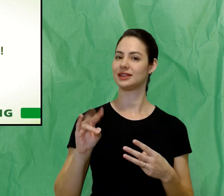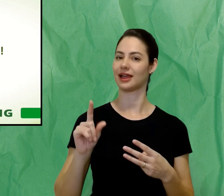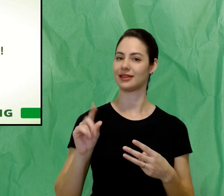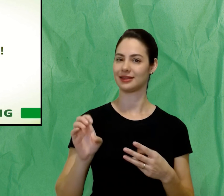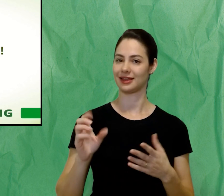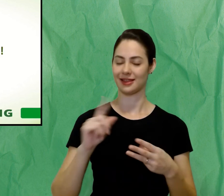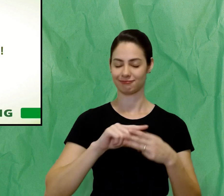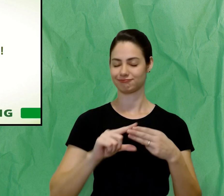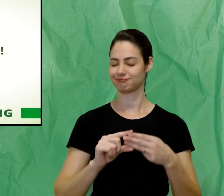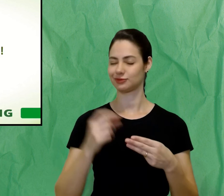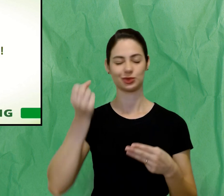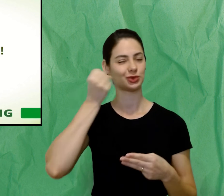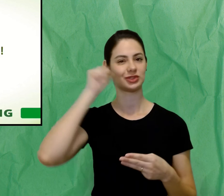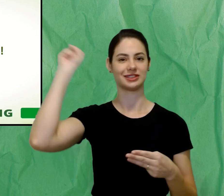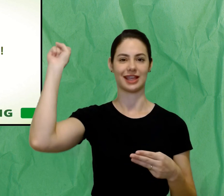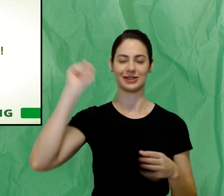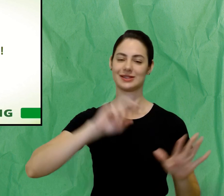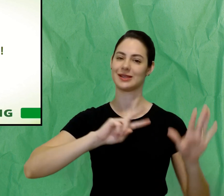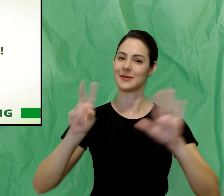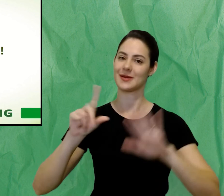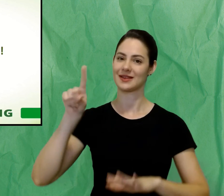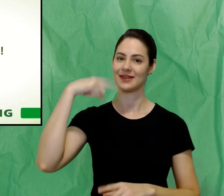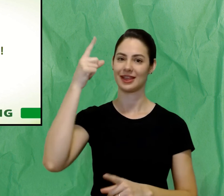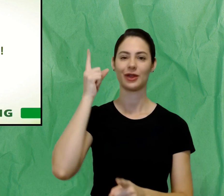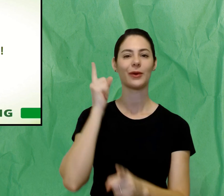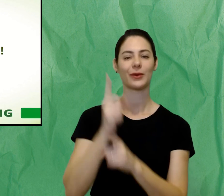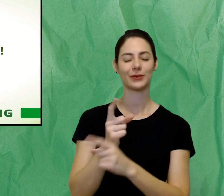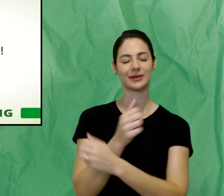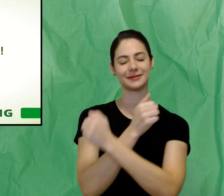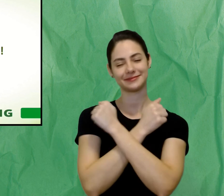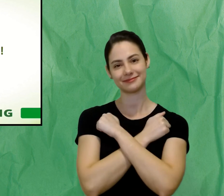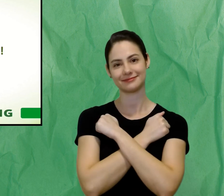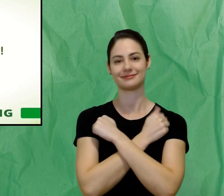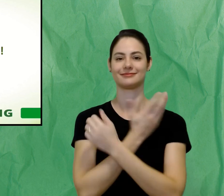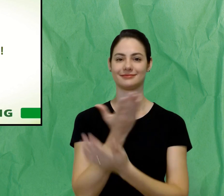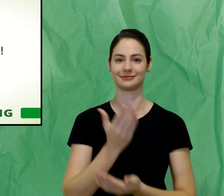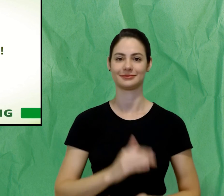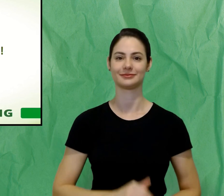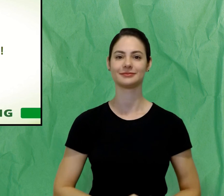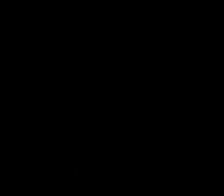tríade do sucesso. Nos vemos na semana que vem. Um abraço.